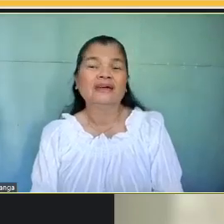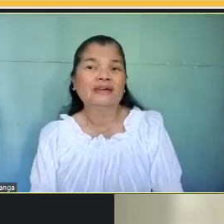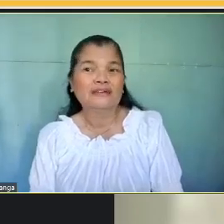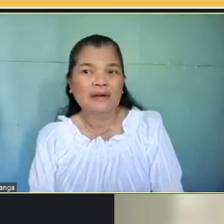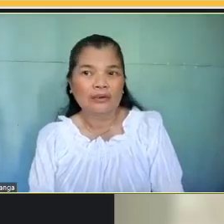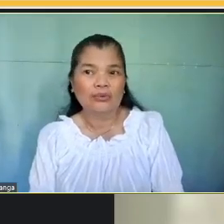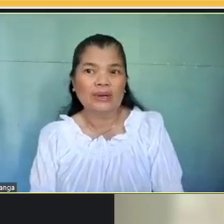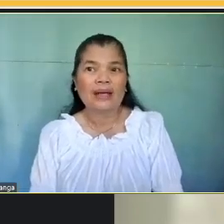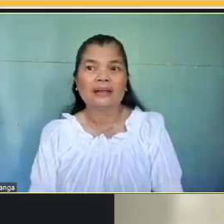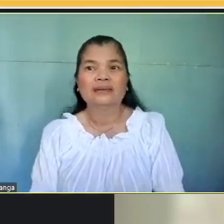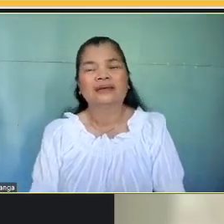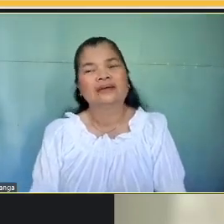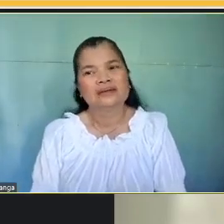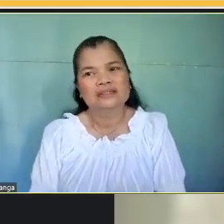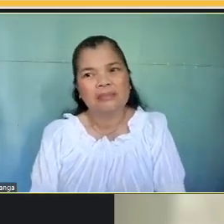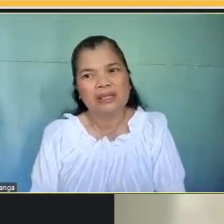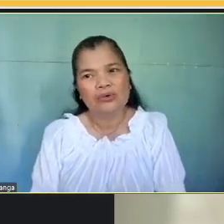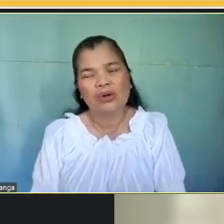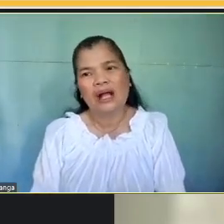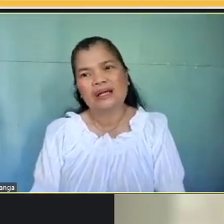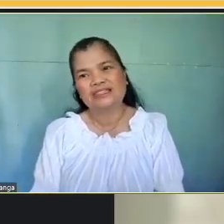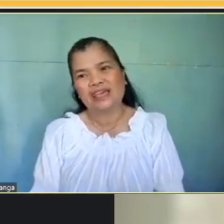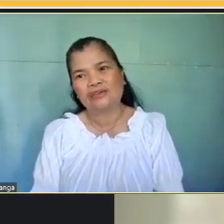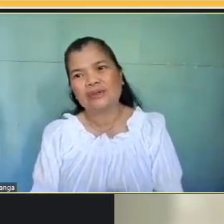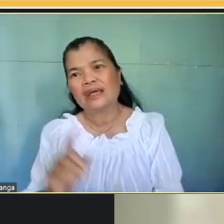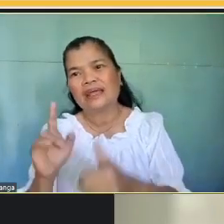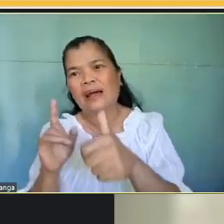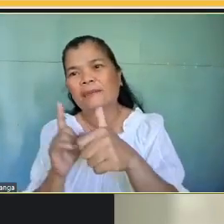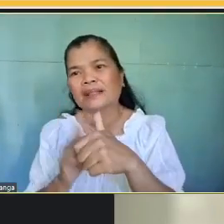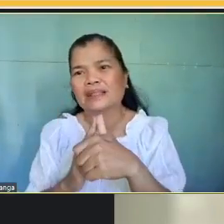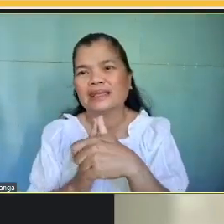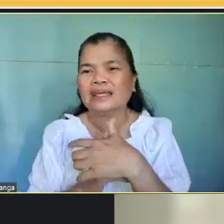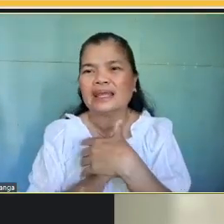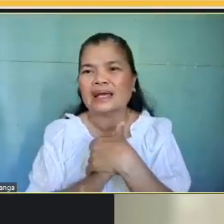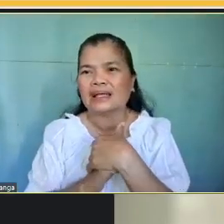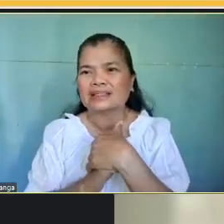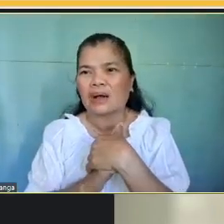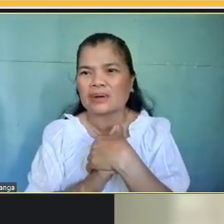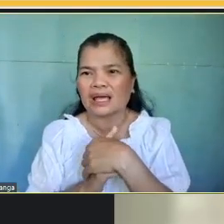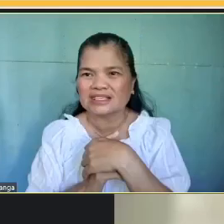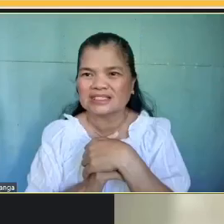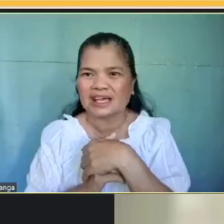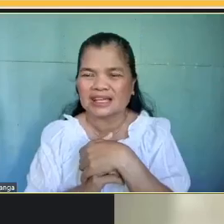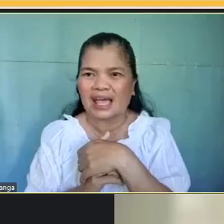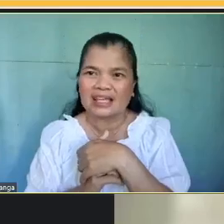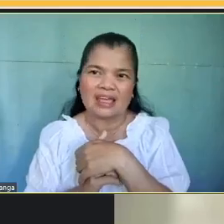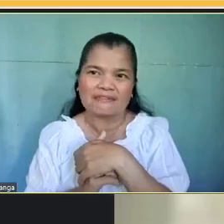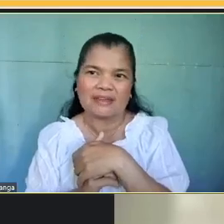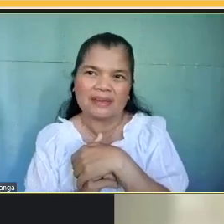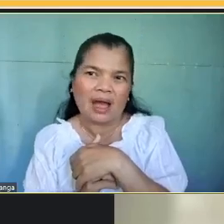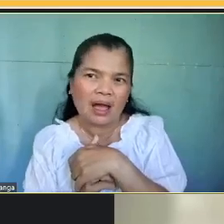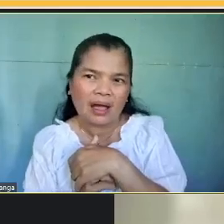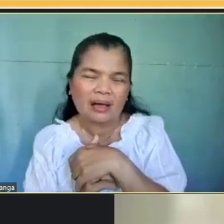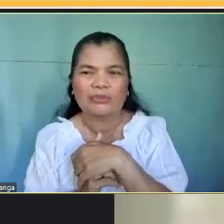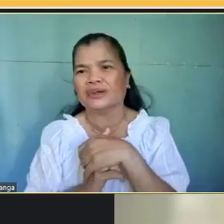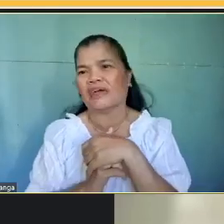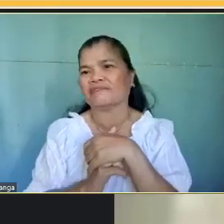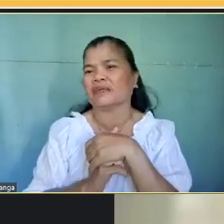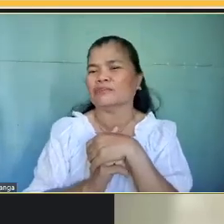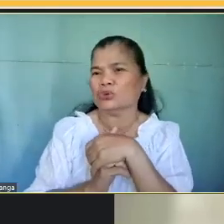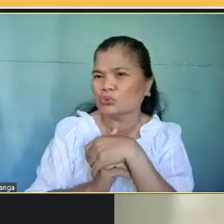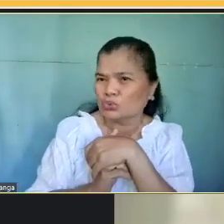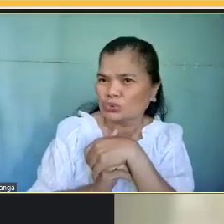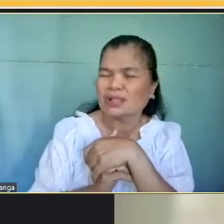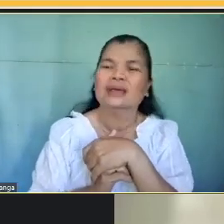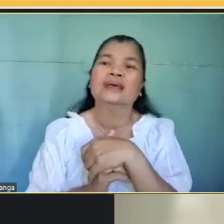Okay? Una, sabihin ko kaagad sa inyo na dapat hindi na ang tawag natin sa kanila ay deaf and dumb or deaf